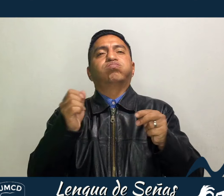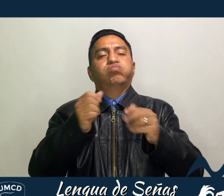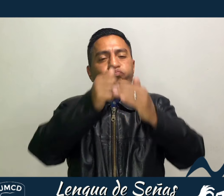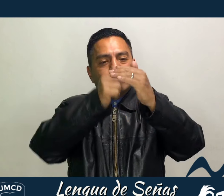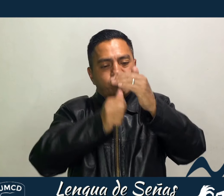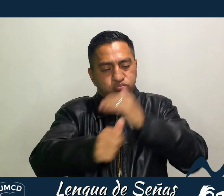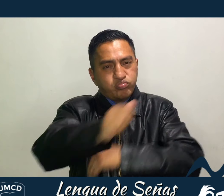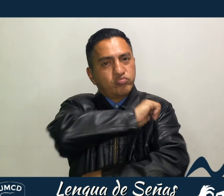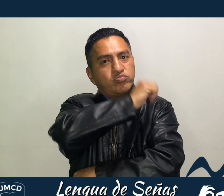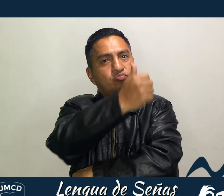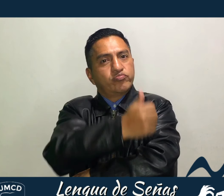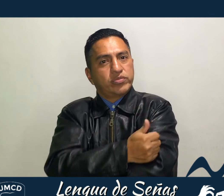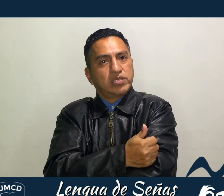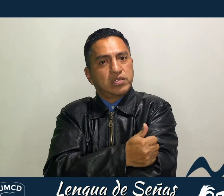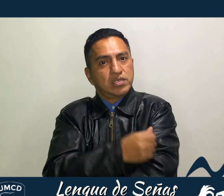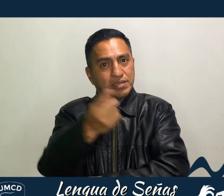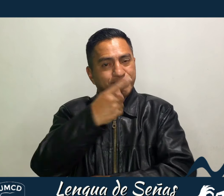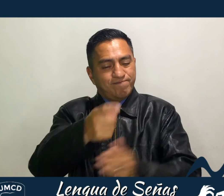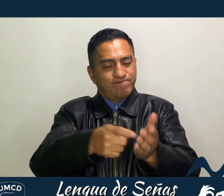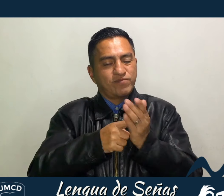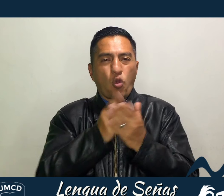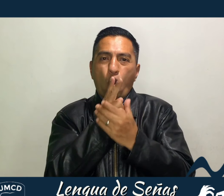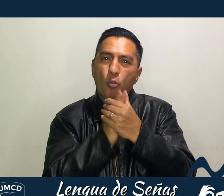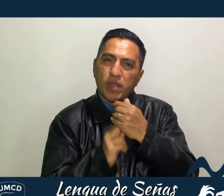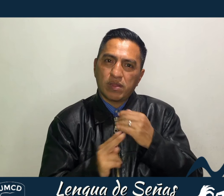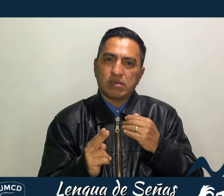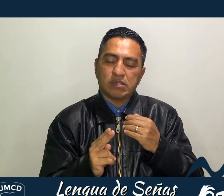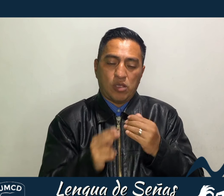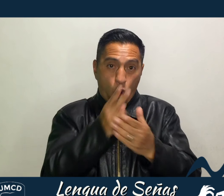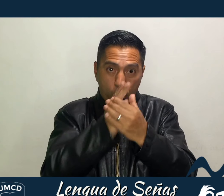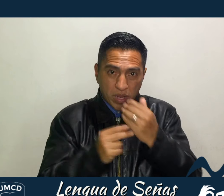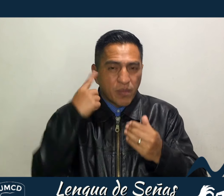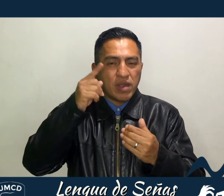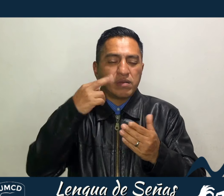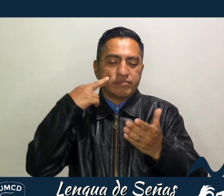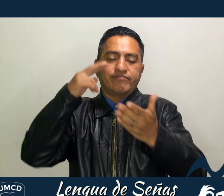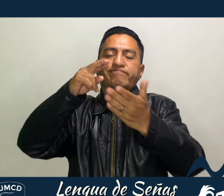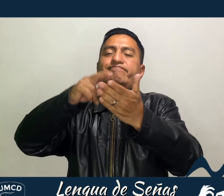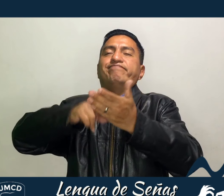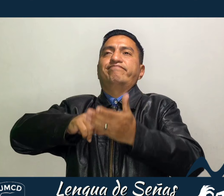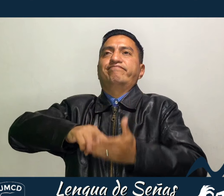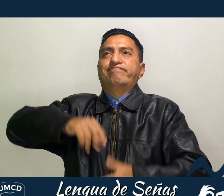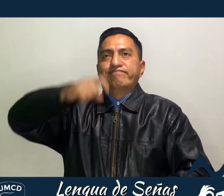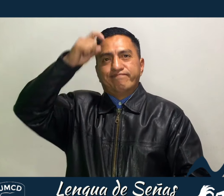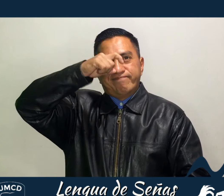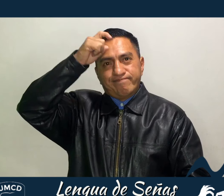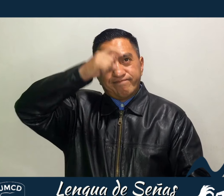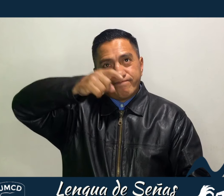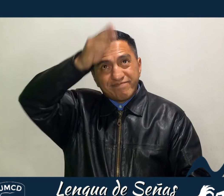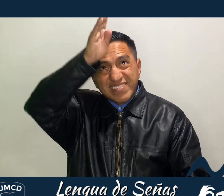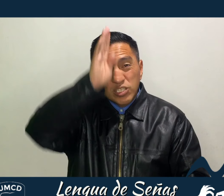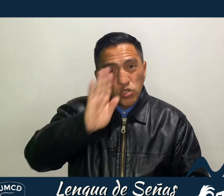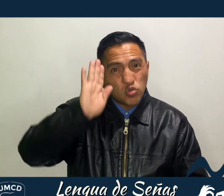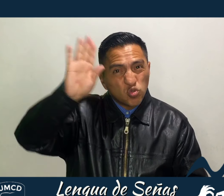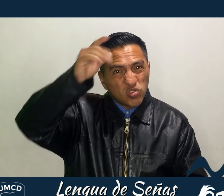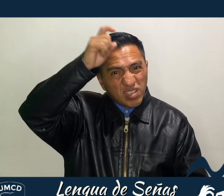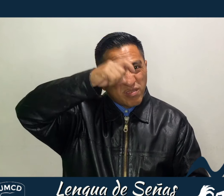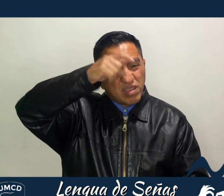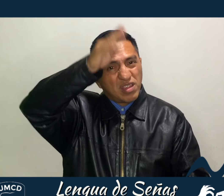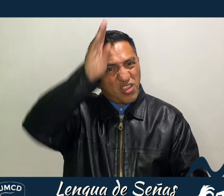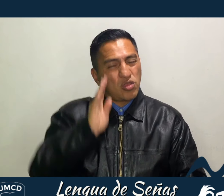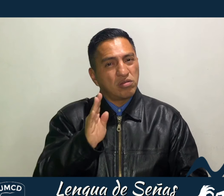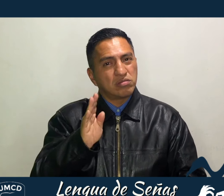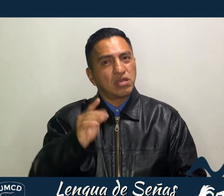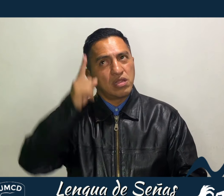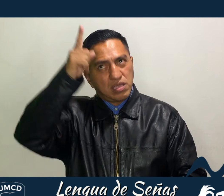ella requiere humildad de nuestros corazones para reconocer que la sabiduría que proviene de Dios,